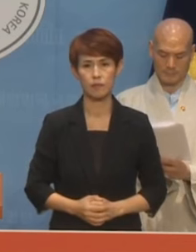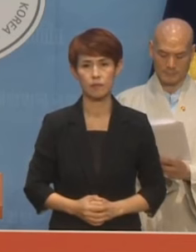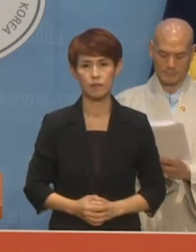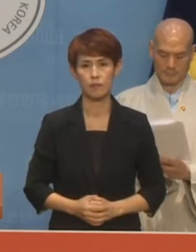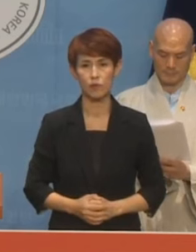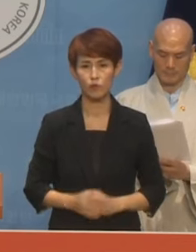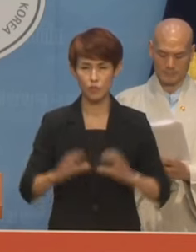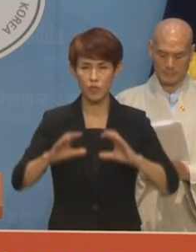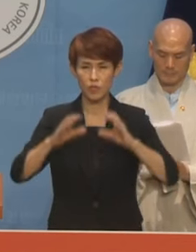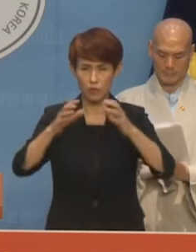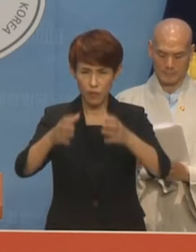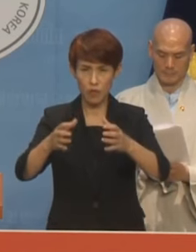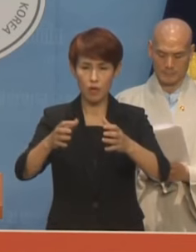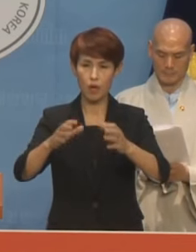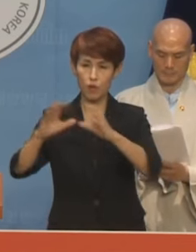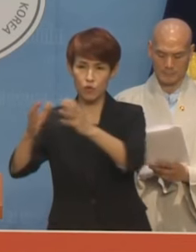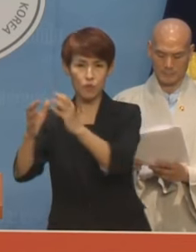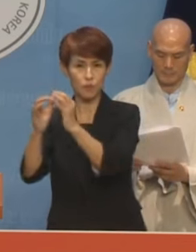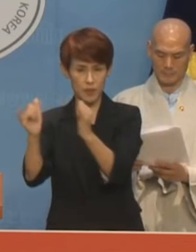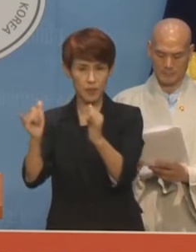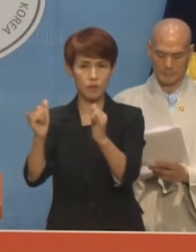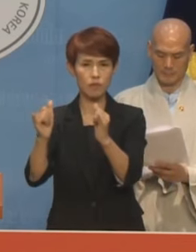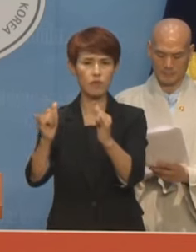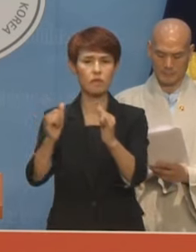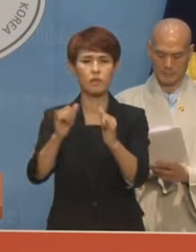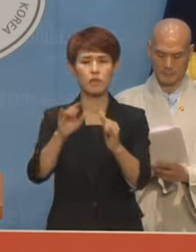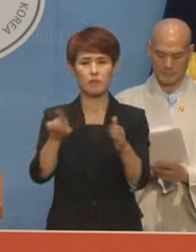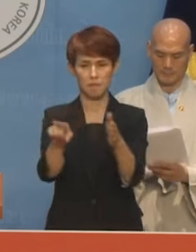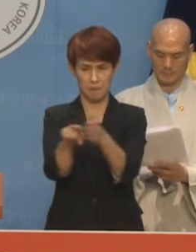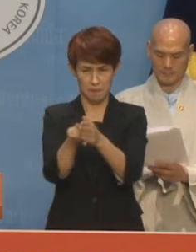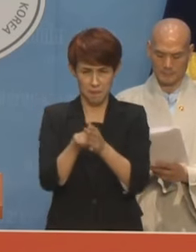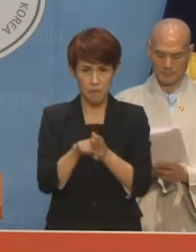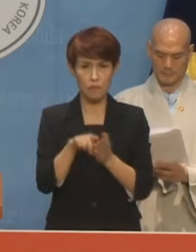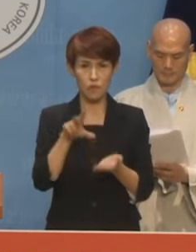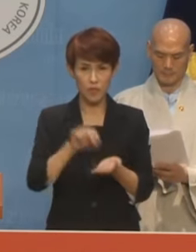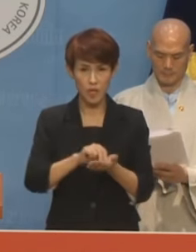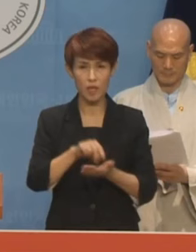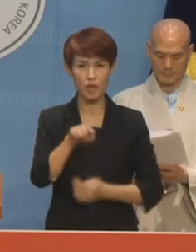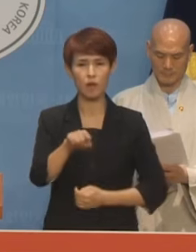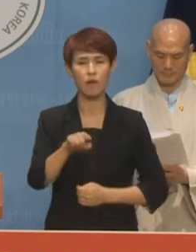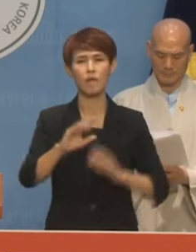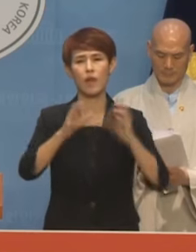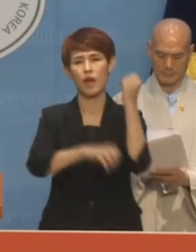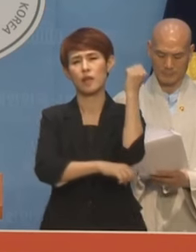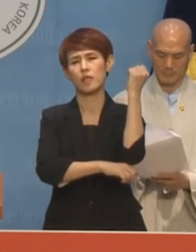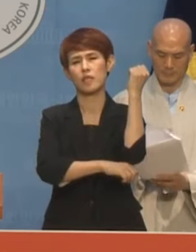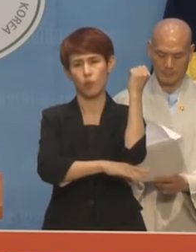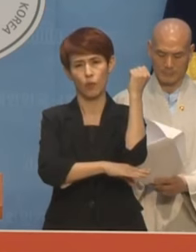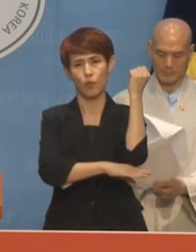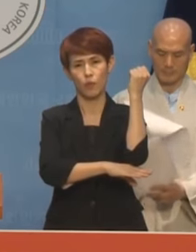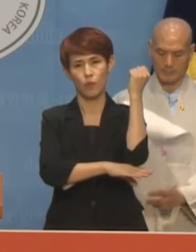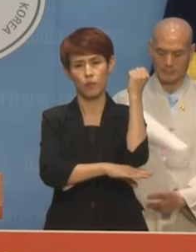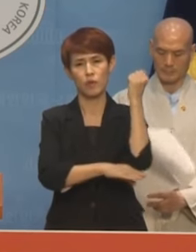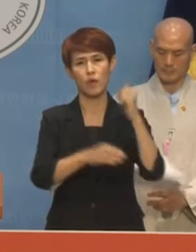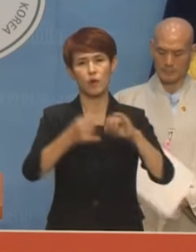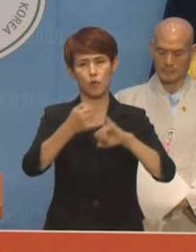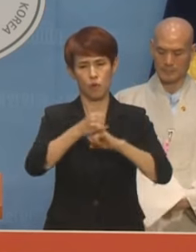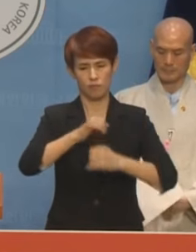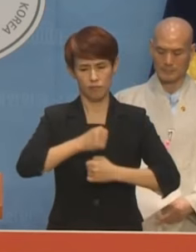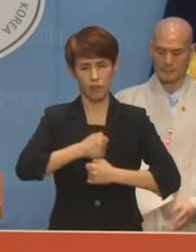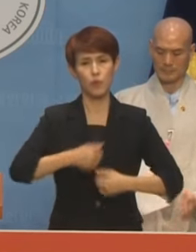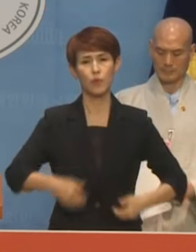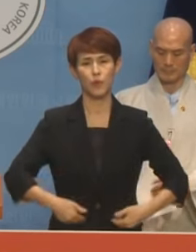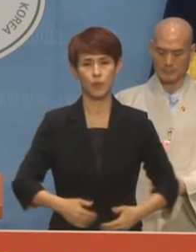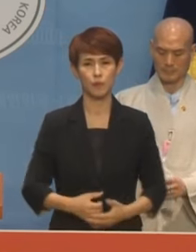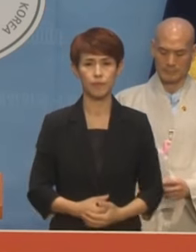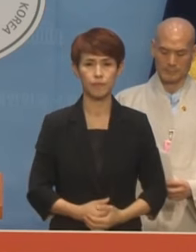민주국가의 정부와 국민 사이의 정의 신뢰 문제는 나라를 떠받치는 기본 토대라는 점에서 반드시 지켜져야 할